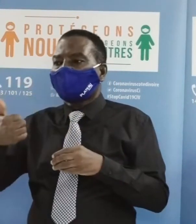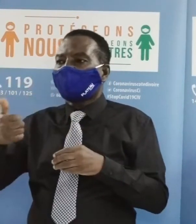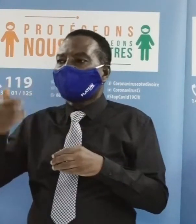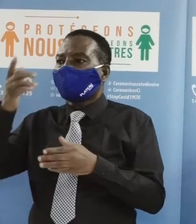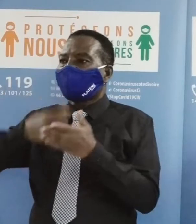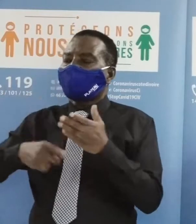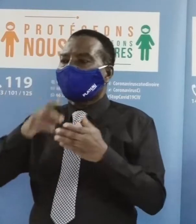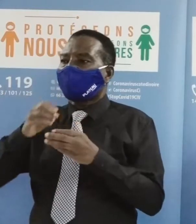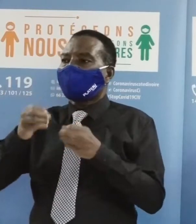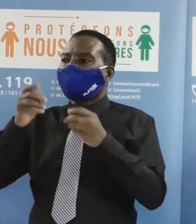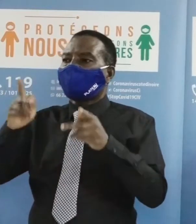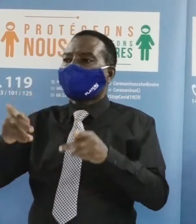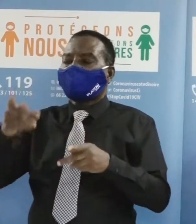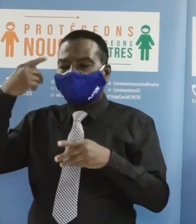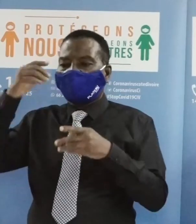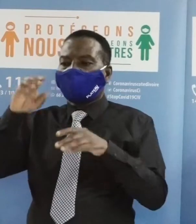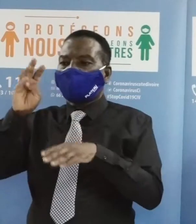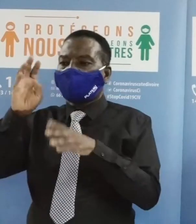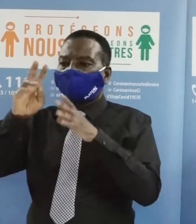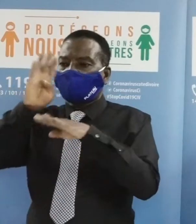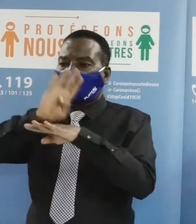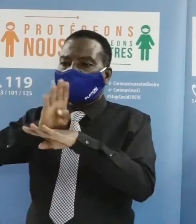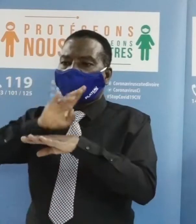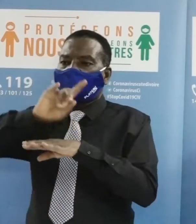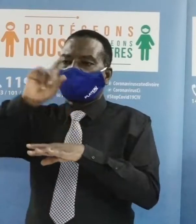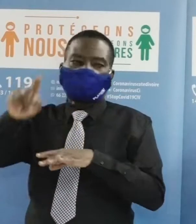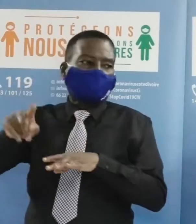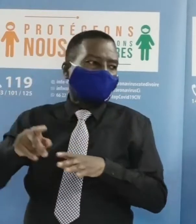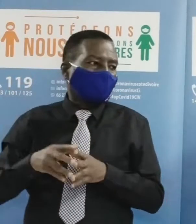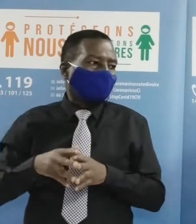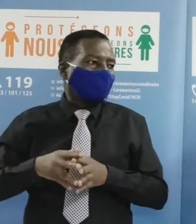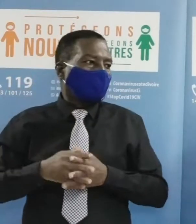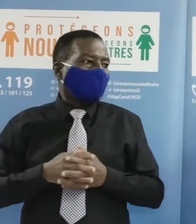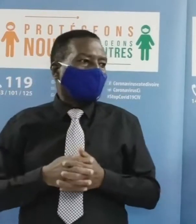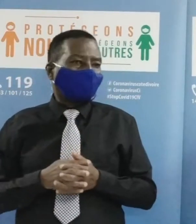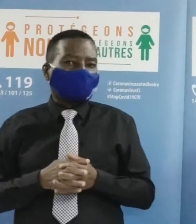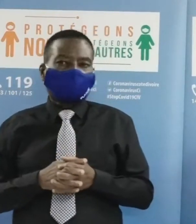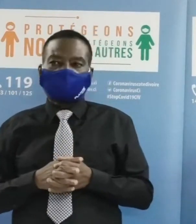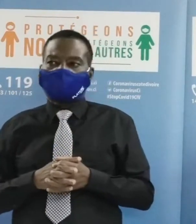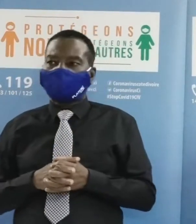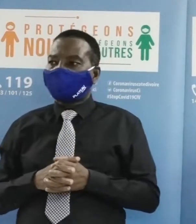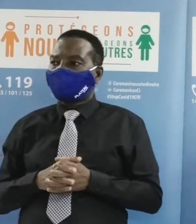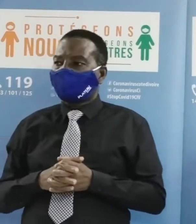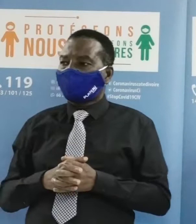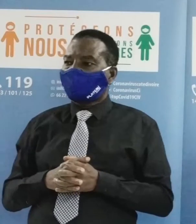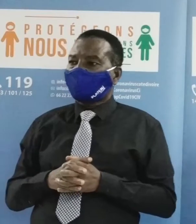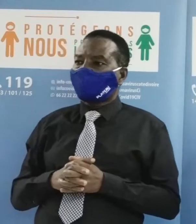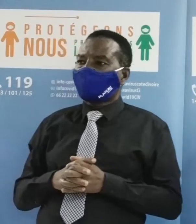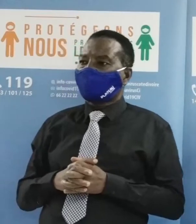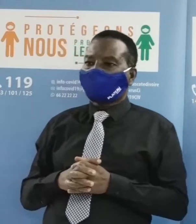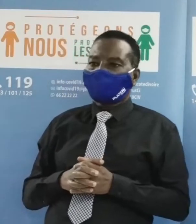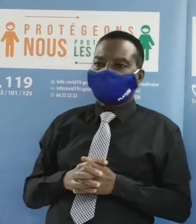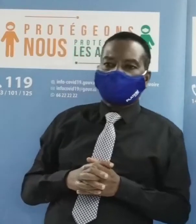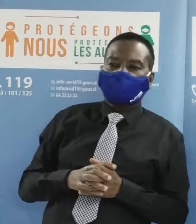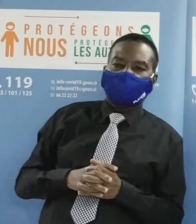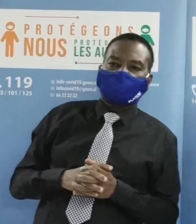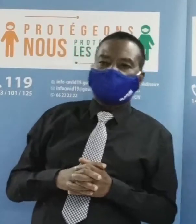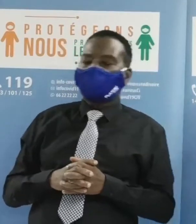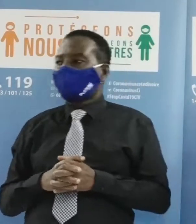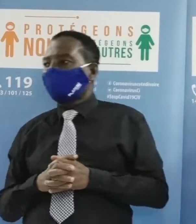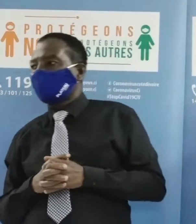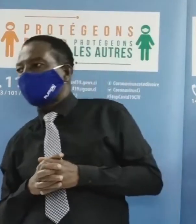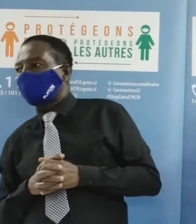la commune de brocchi merci de questions des journalistes est ici dans la salle